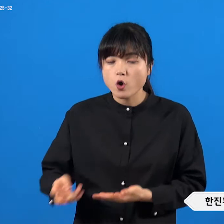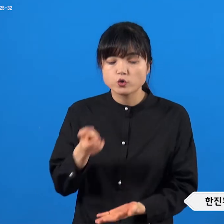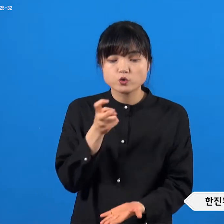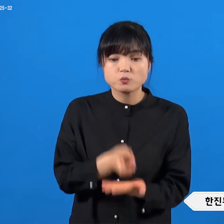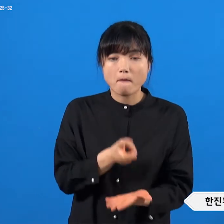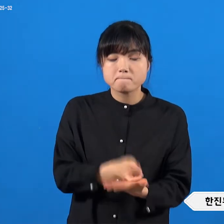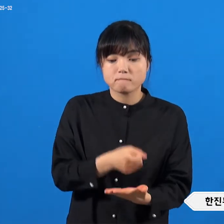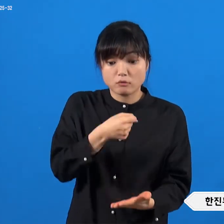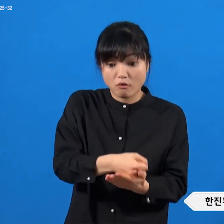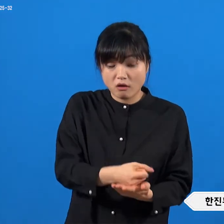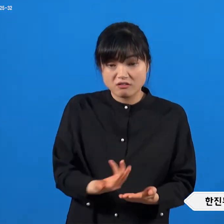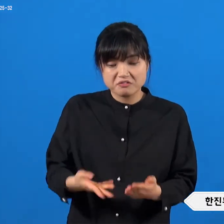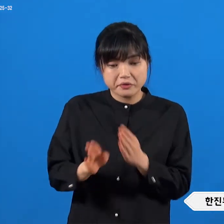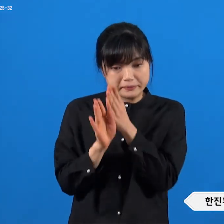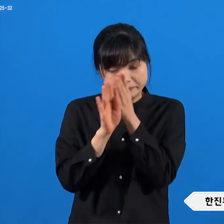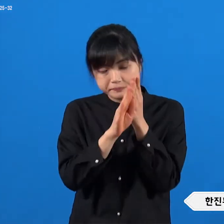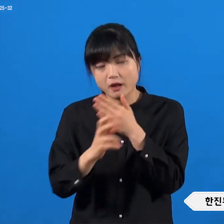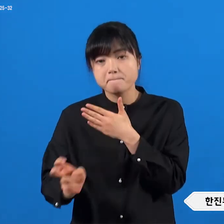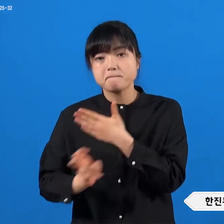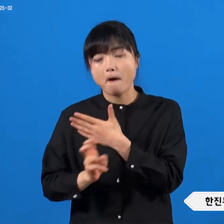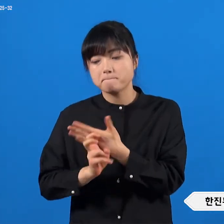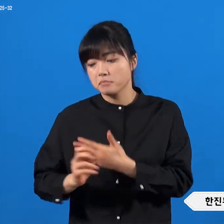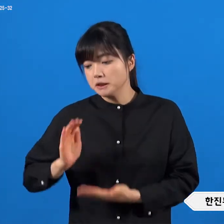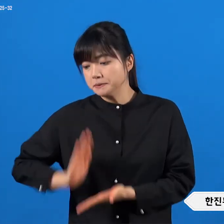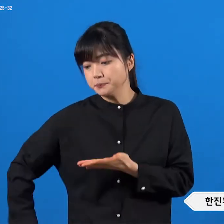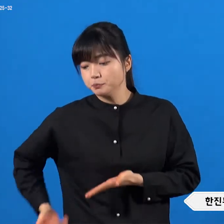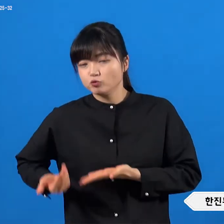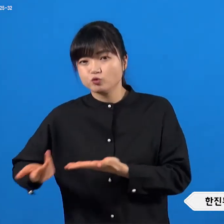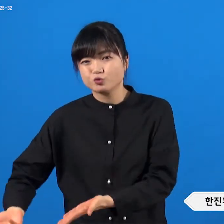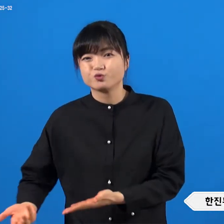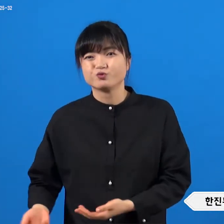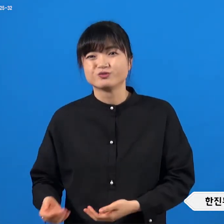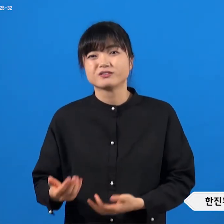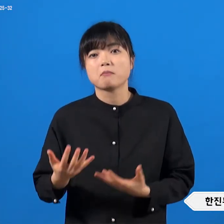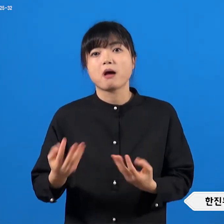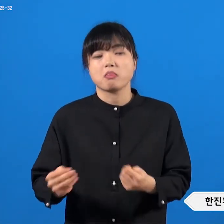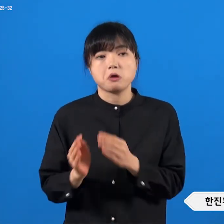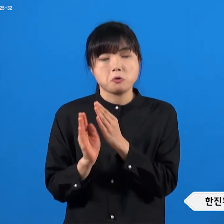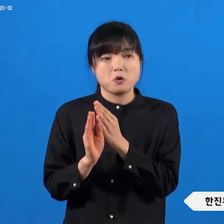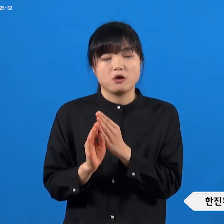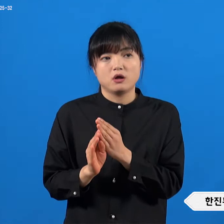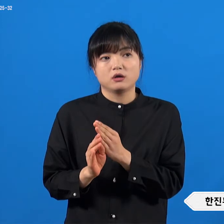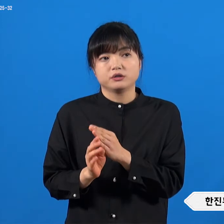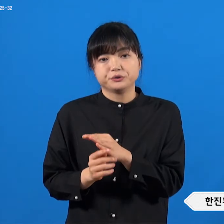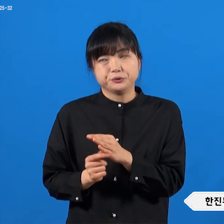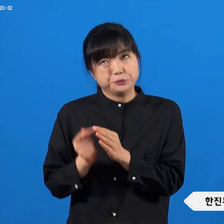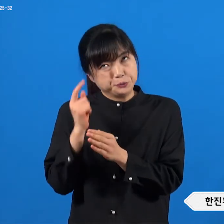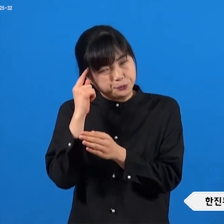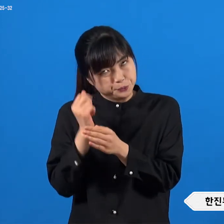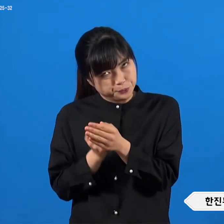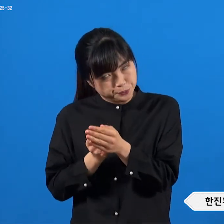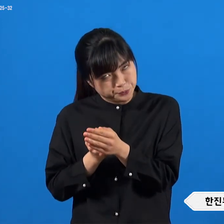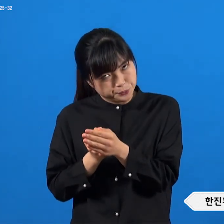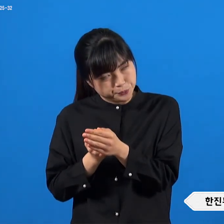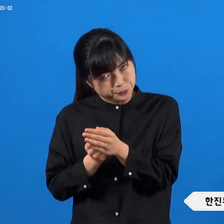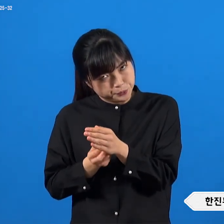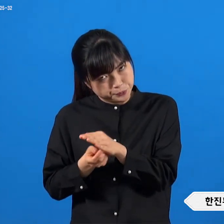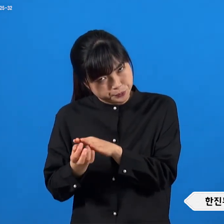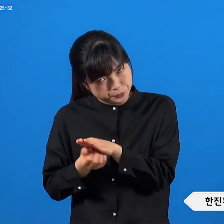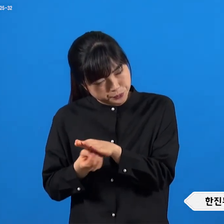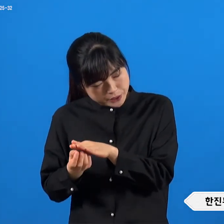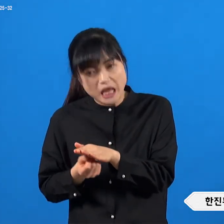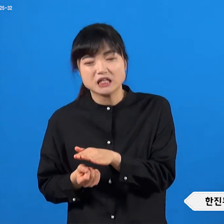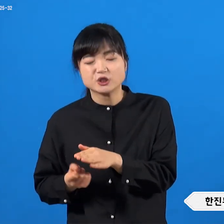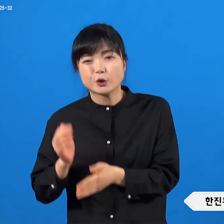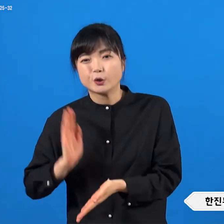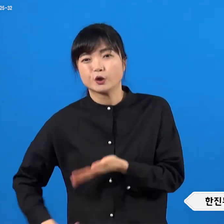금하니까 이제는 변칙 세습이 기승을 부립니다. 한 달이 건너뛰어 가지고 아들에게 물려주는 징검다리